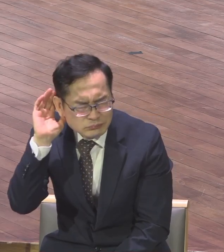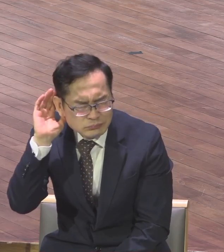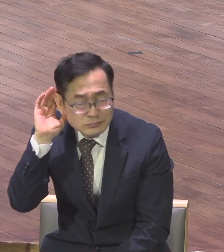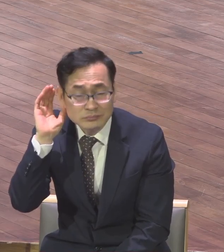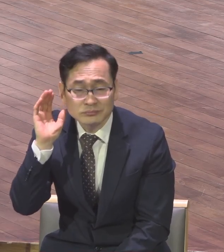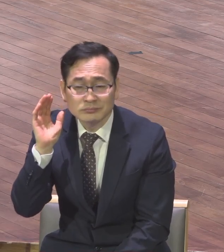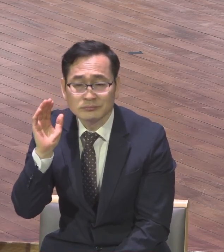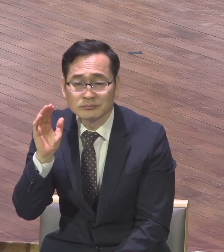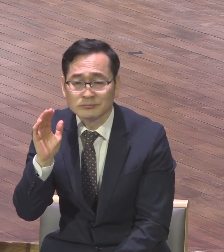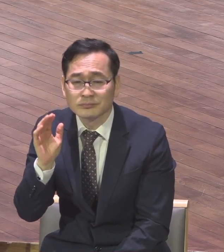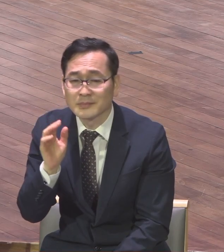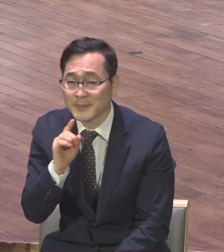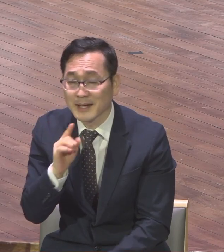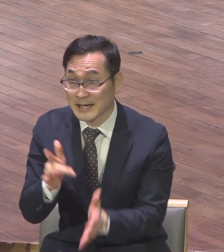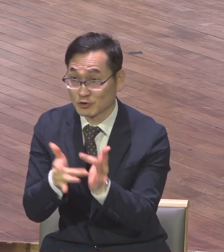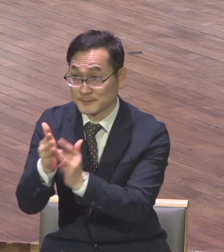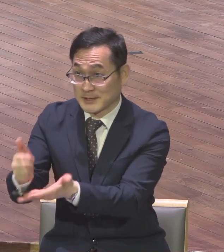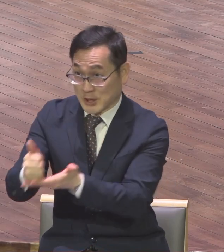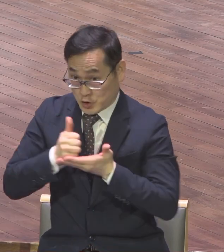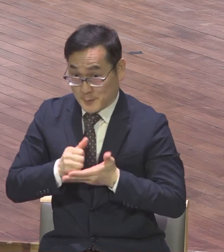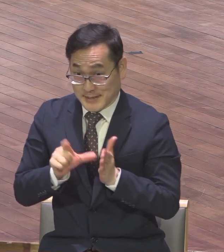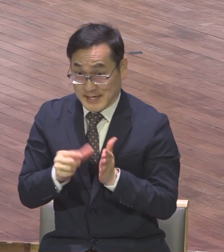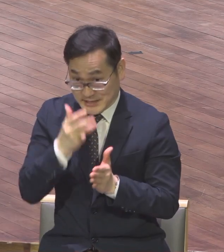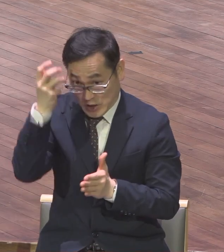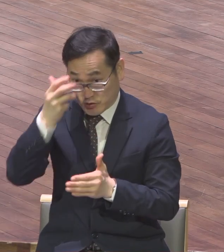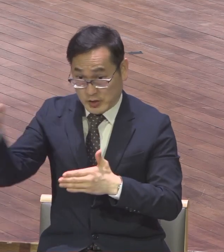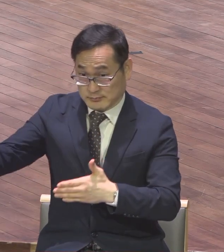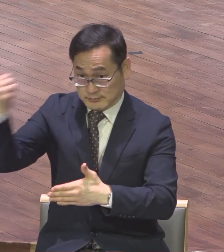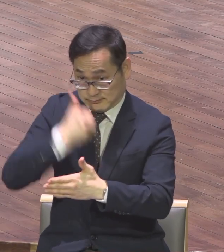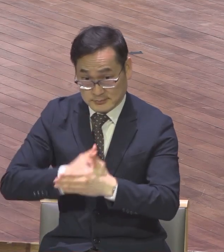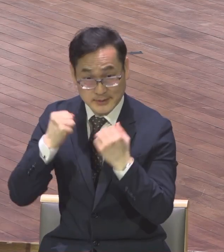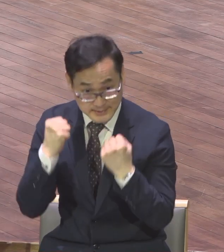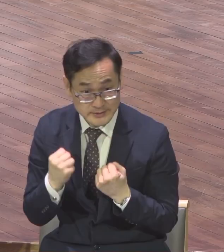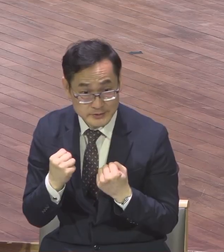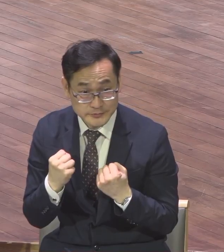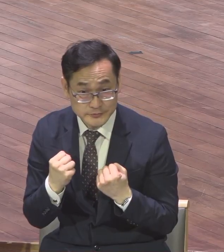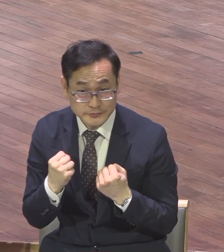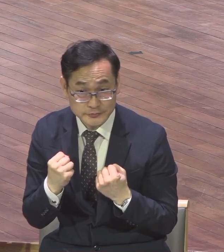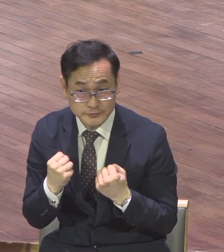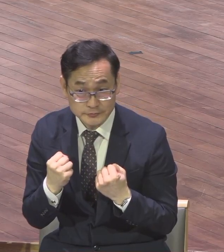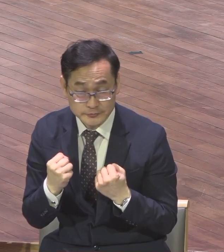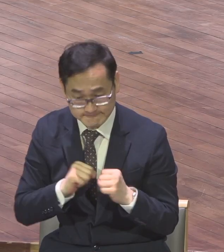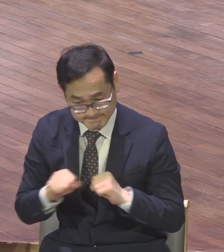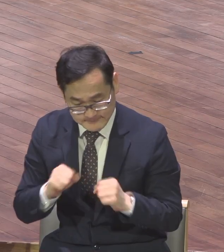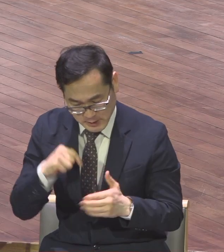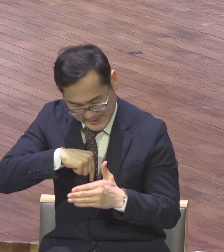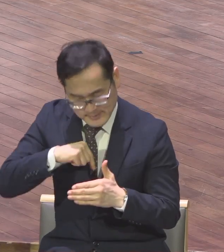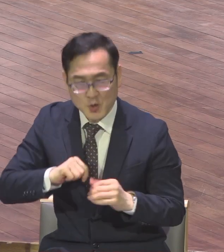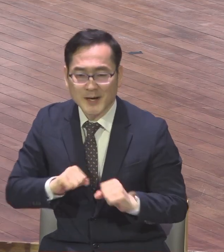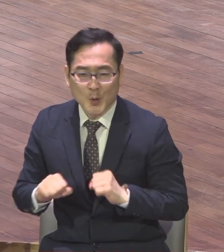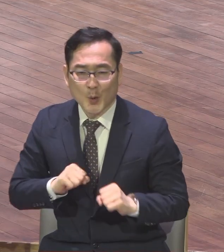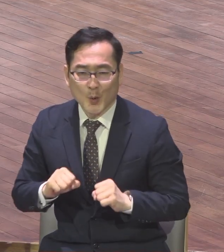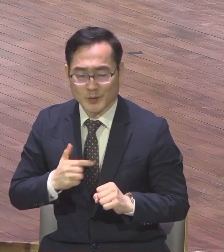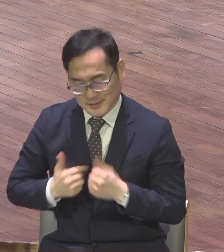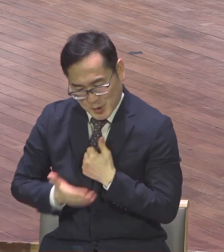예수 그리스도를 영접하는 순간 성령께서 우리 안에 오셔서 일하고 계십니다.